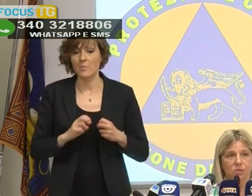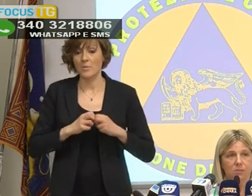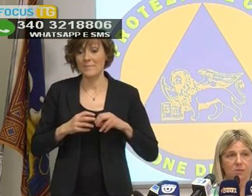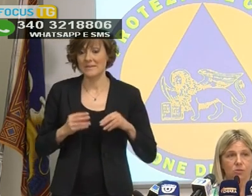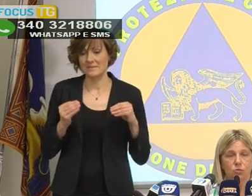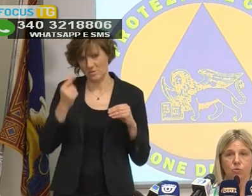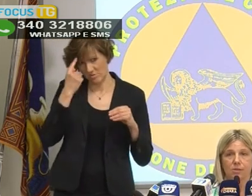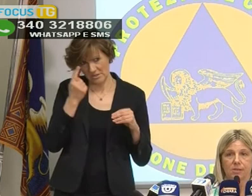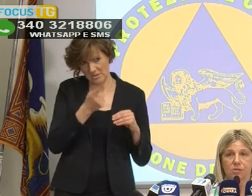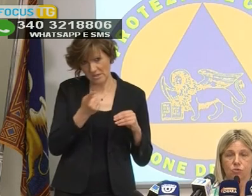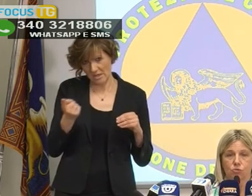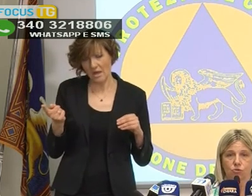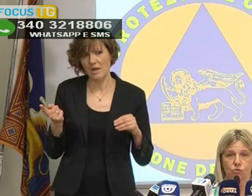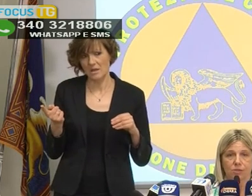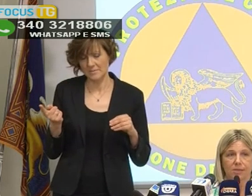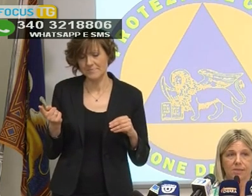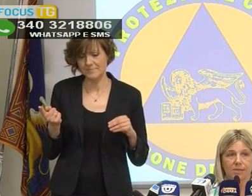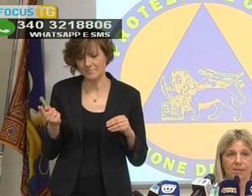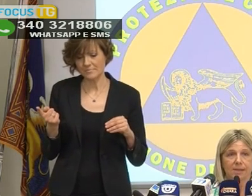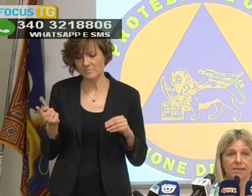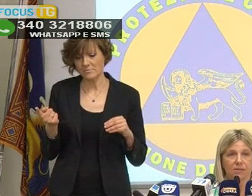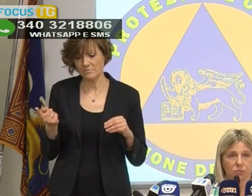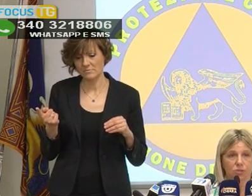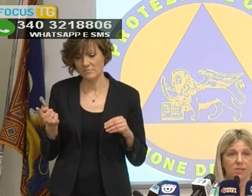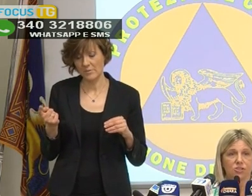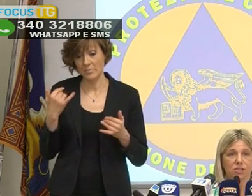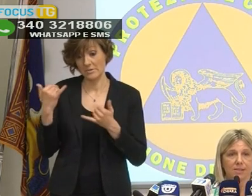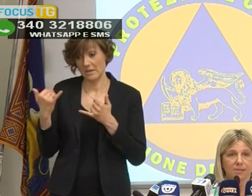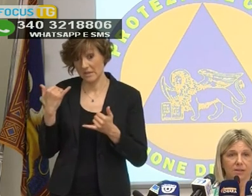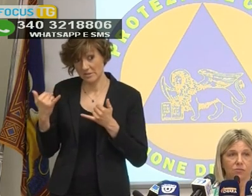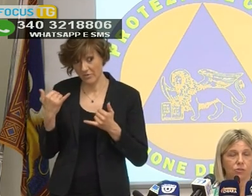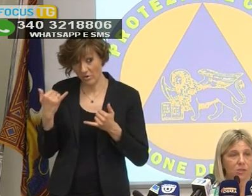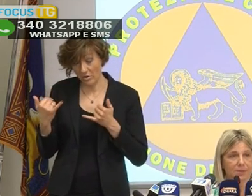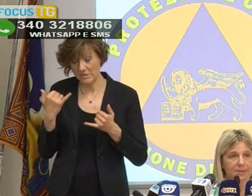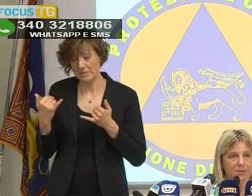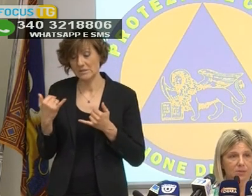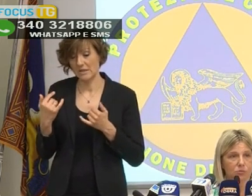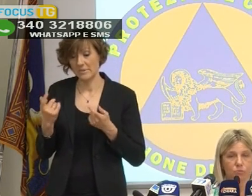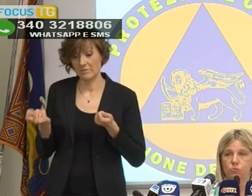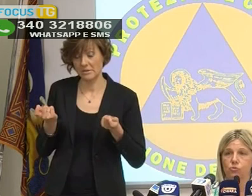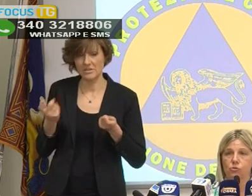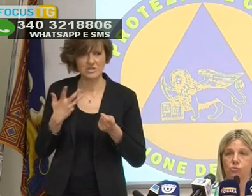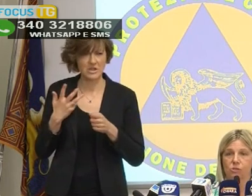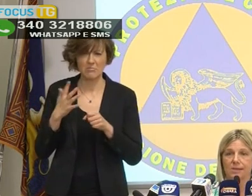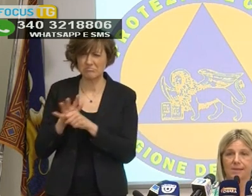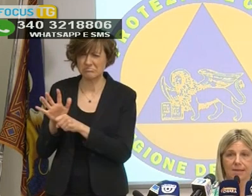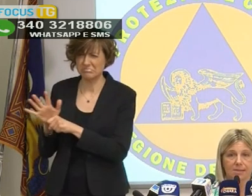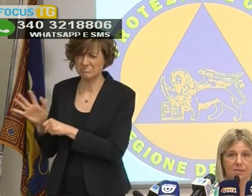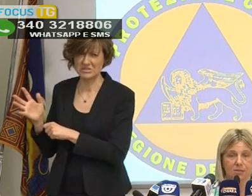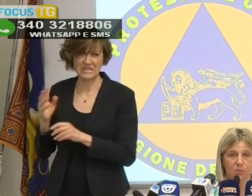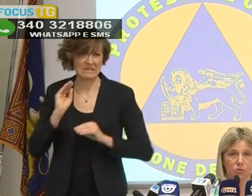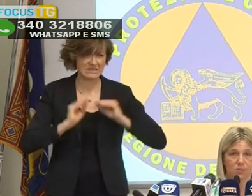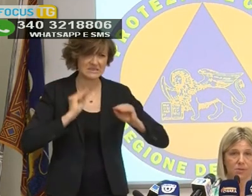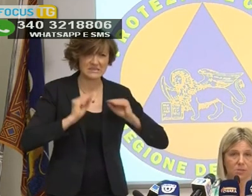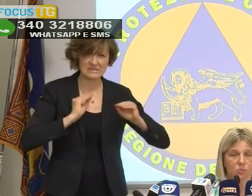iniziale, voi sapete, con il discorso delle linee telefoniche, dei centralini telefoniche, per l'intasamento appunto delle